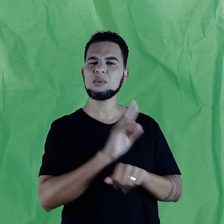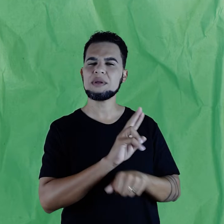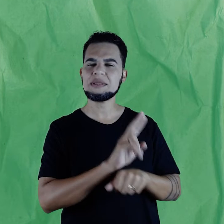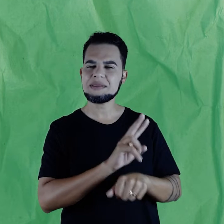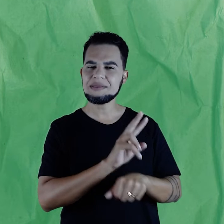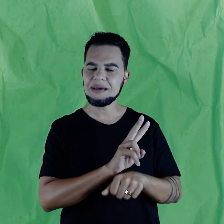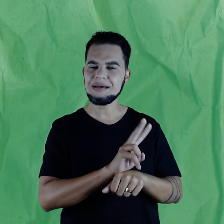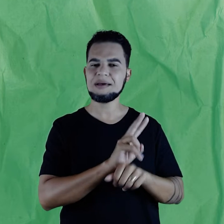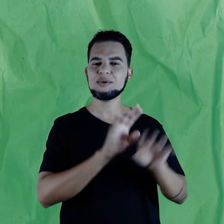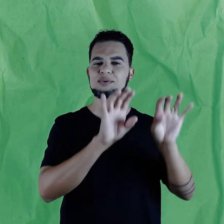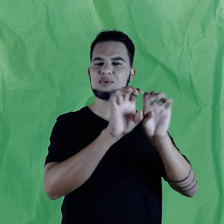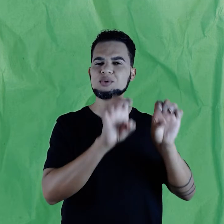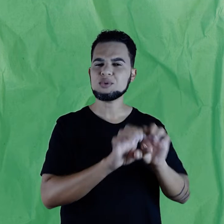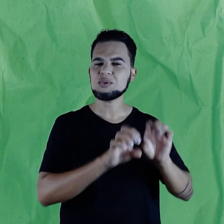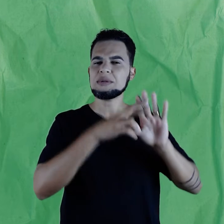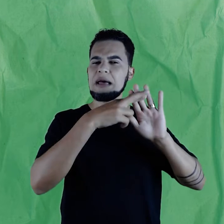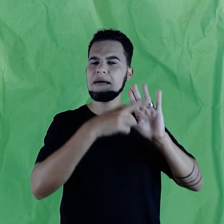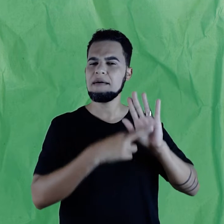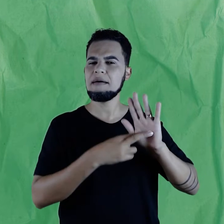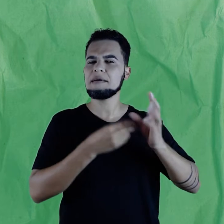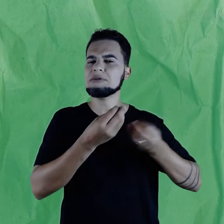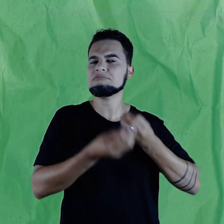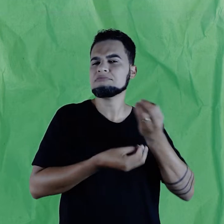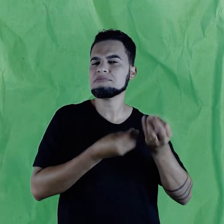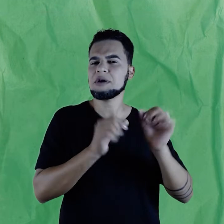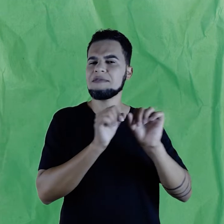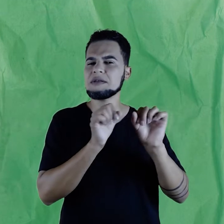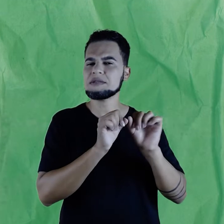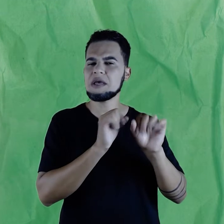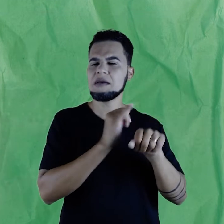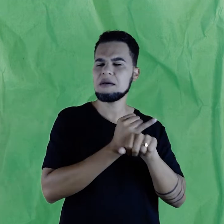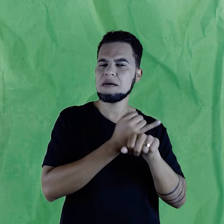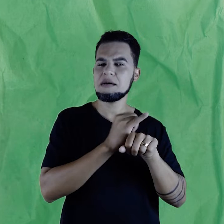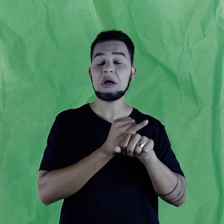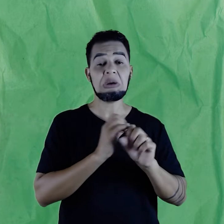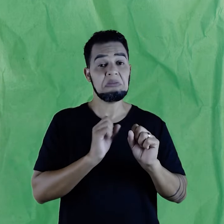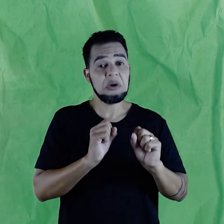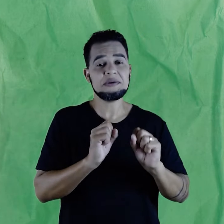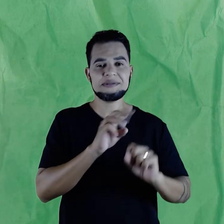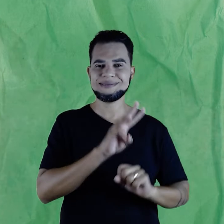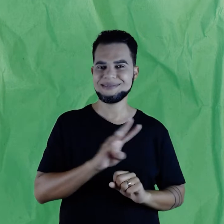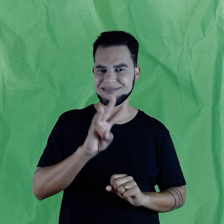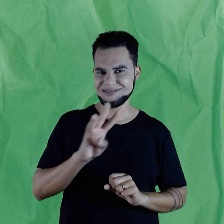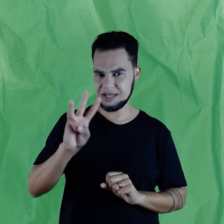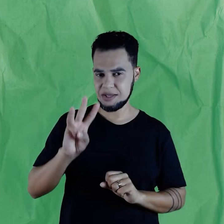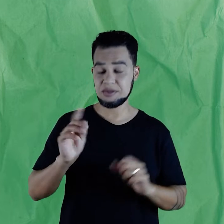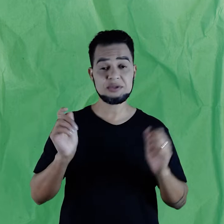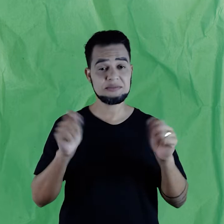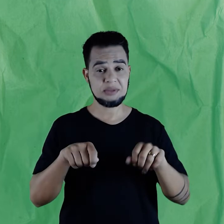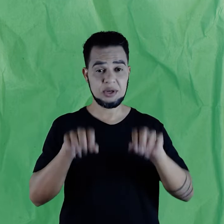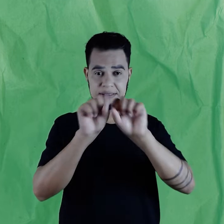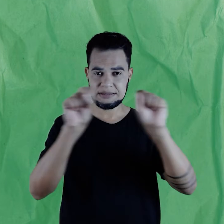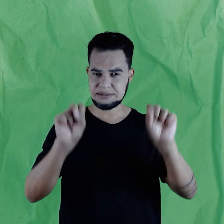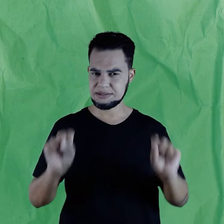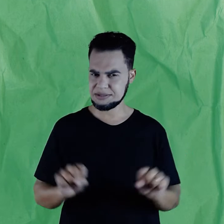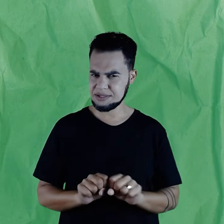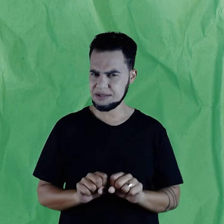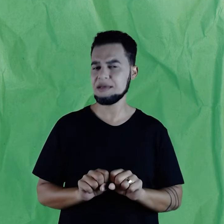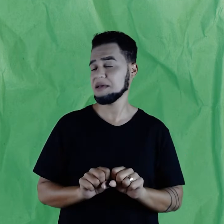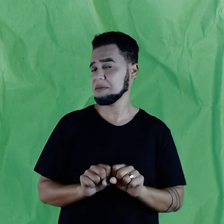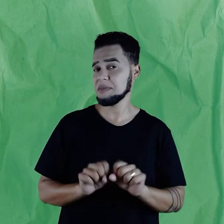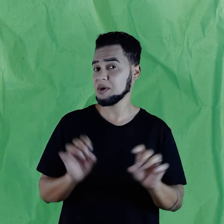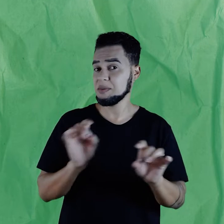estrutura, das regras de negócio de uma aplicação. Essa aplicação pode ser um site, pode ser um sistema